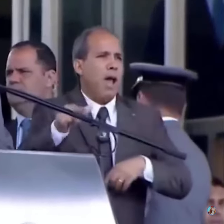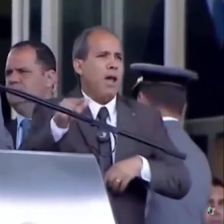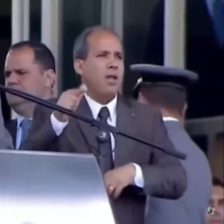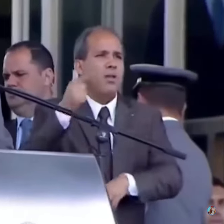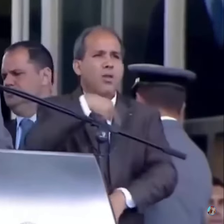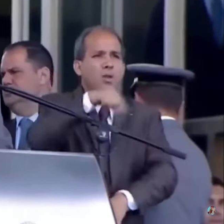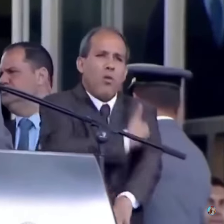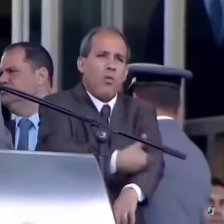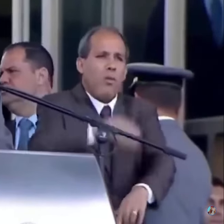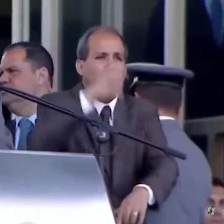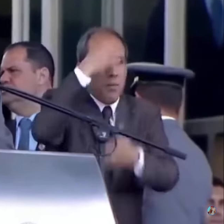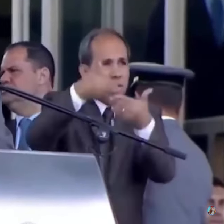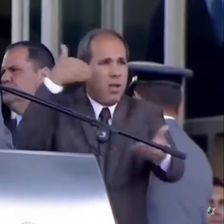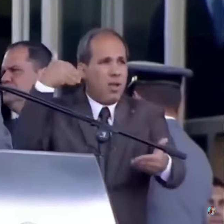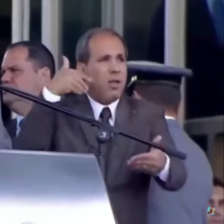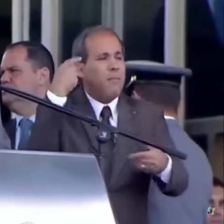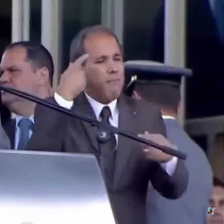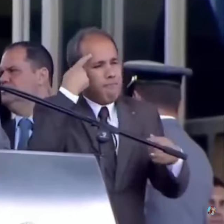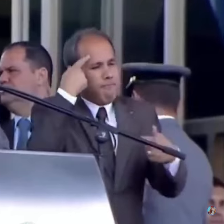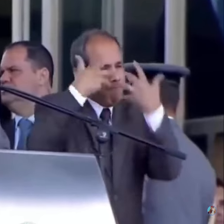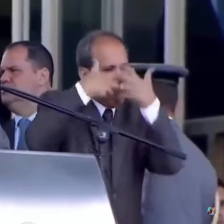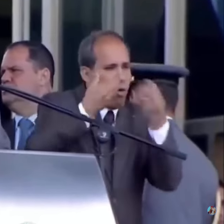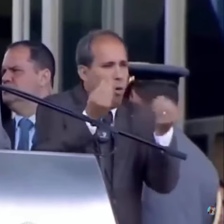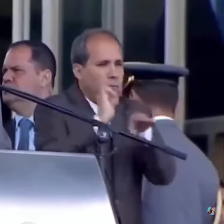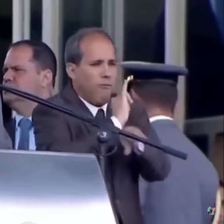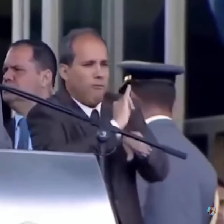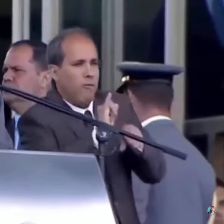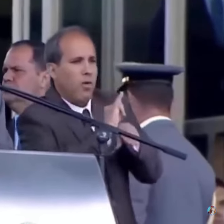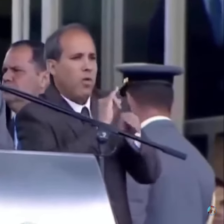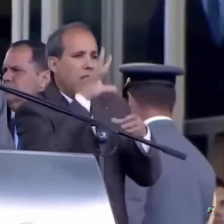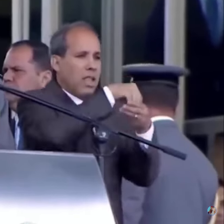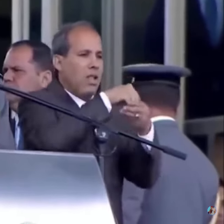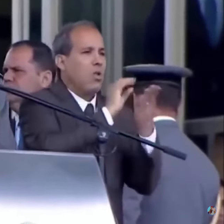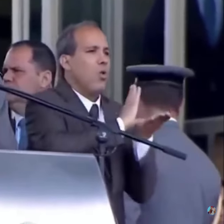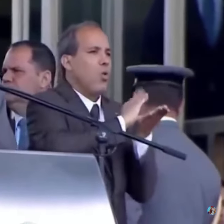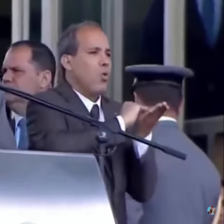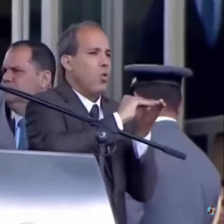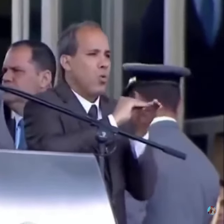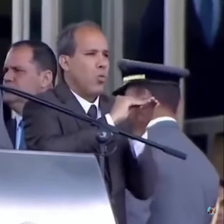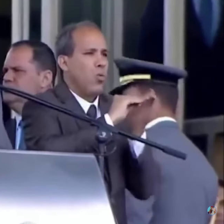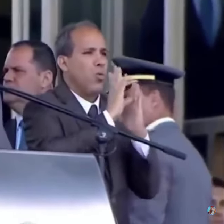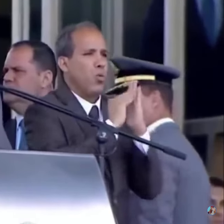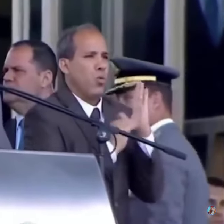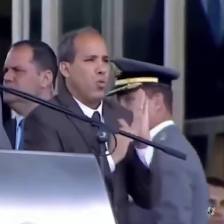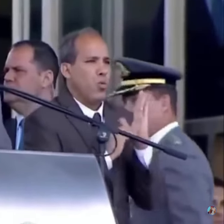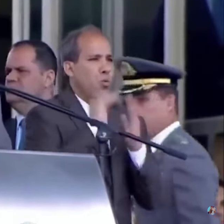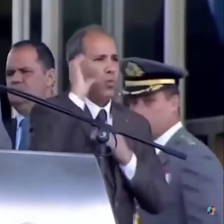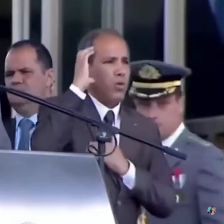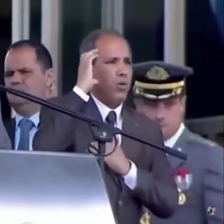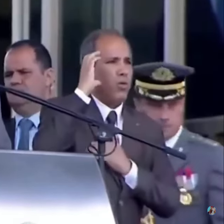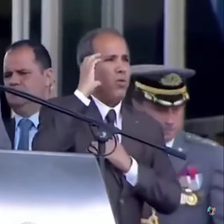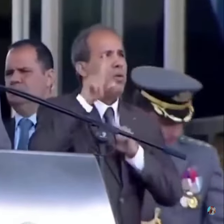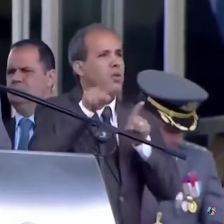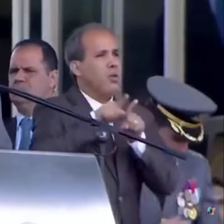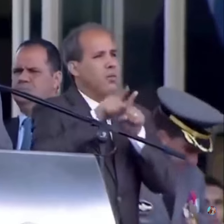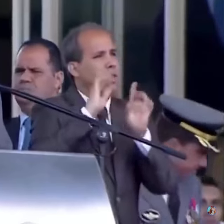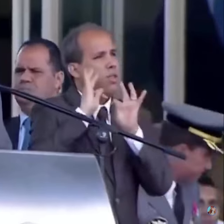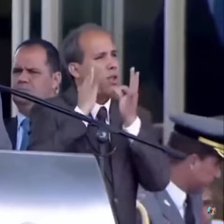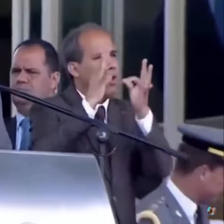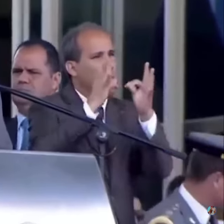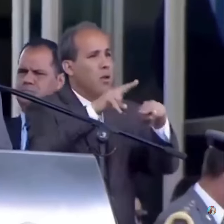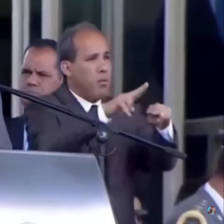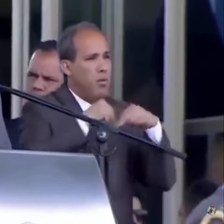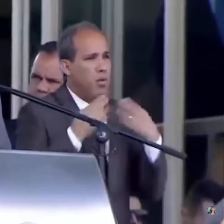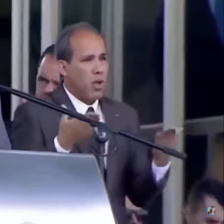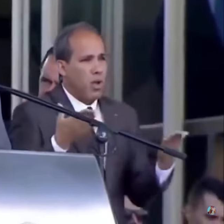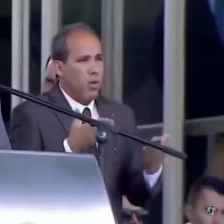a implementação de ferramentas de elevado conteúdo científico e tecnológico. Nesse sentido, o